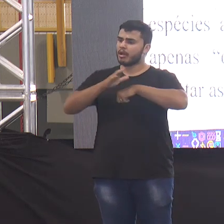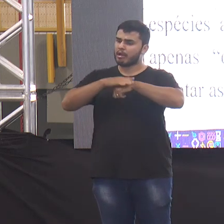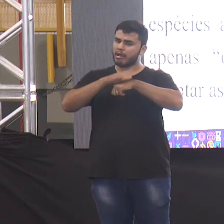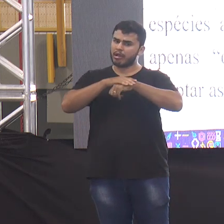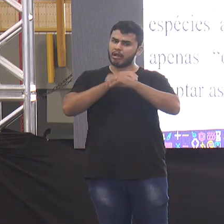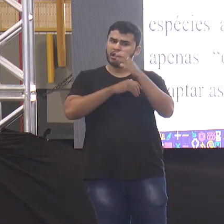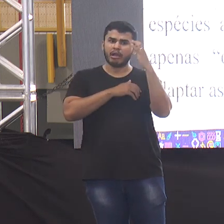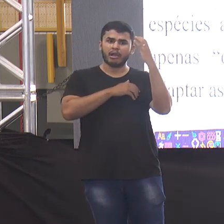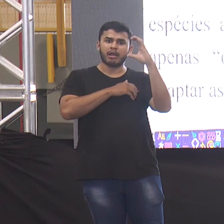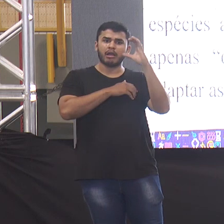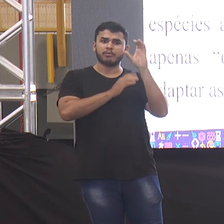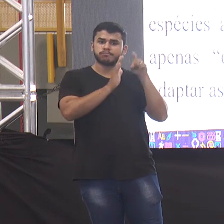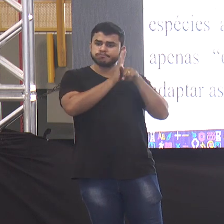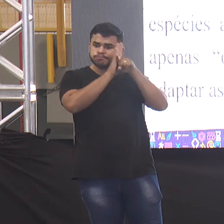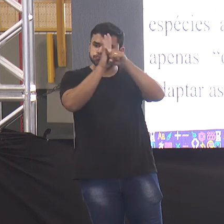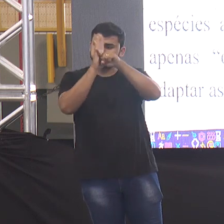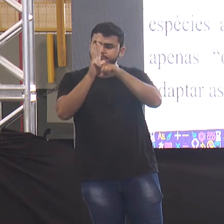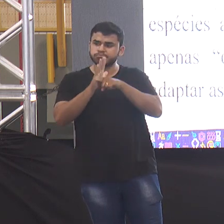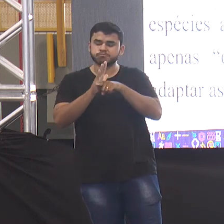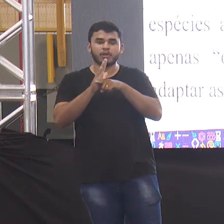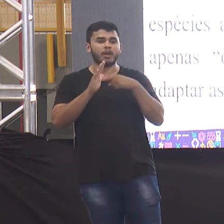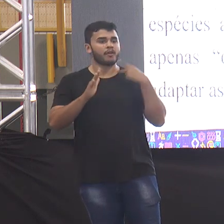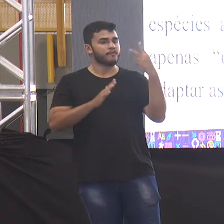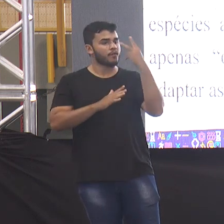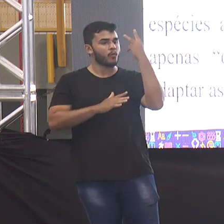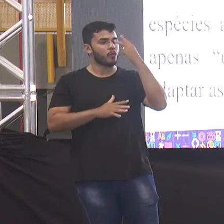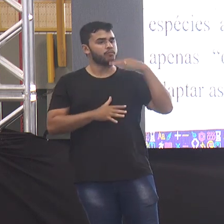científica passa a ser valorizada em todas as